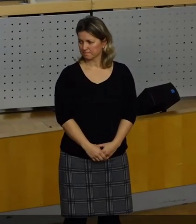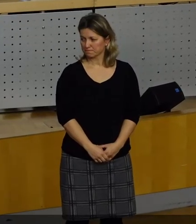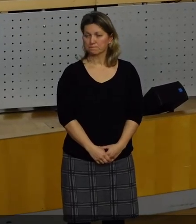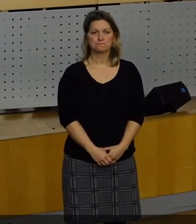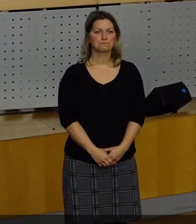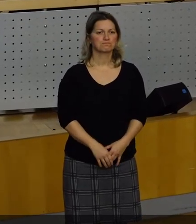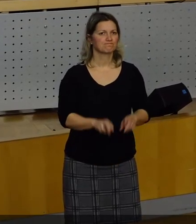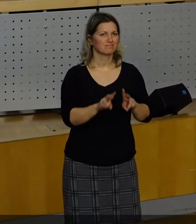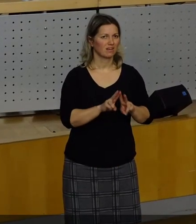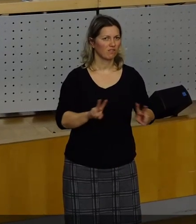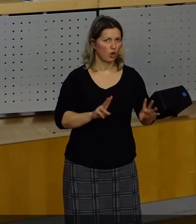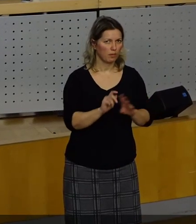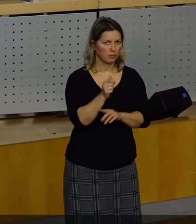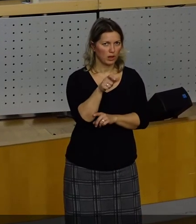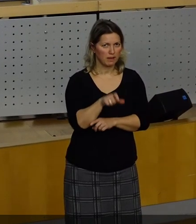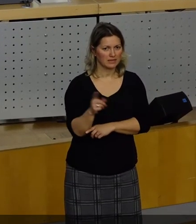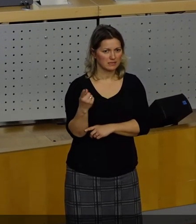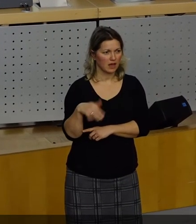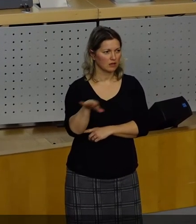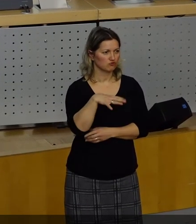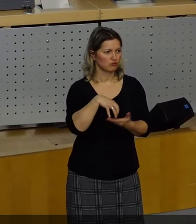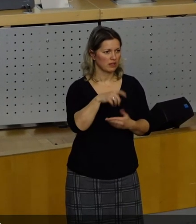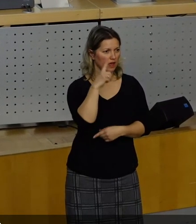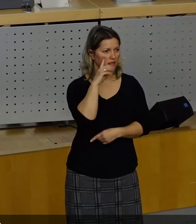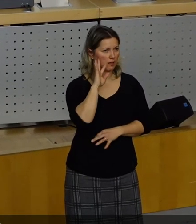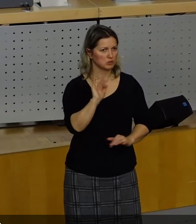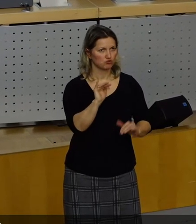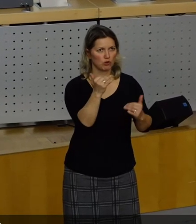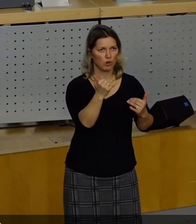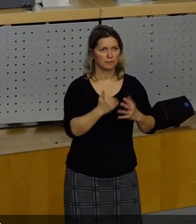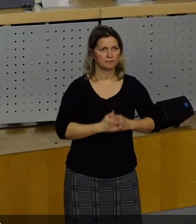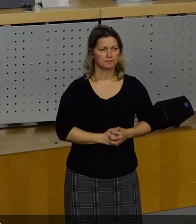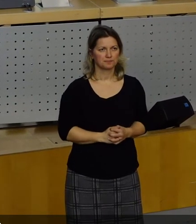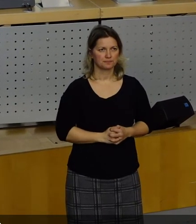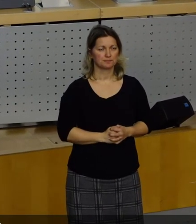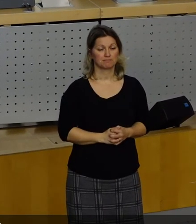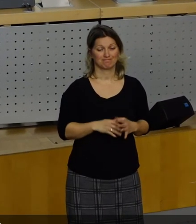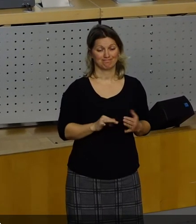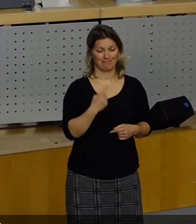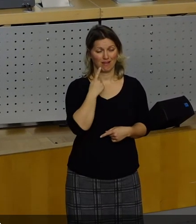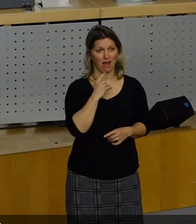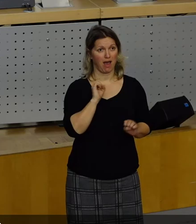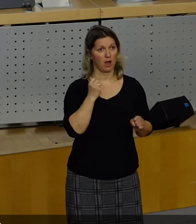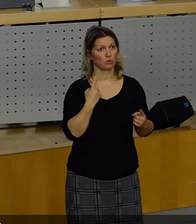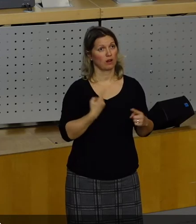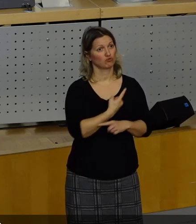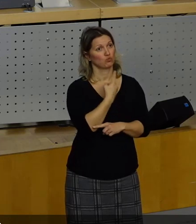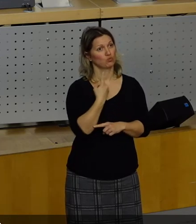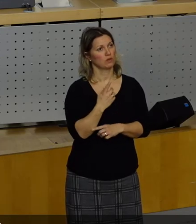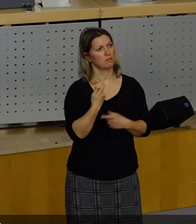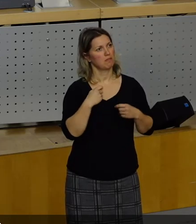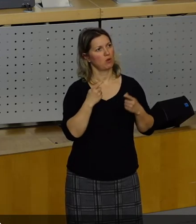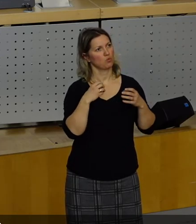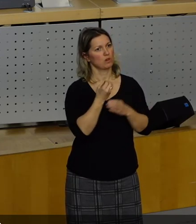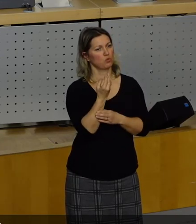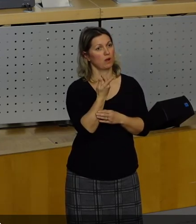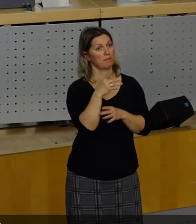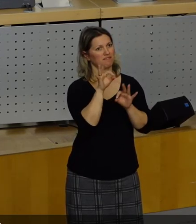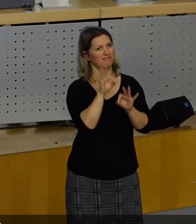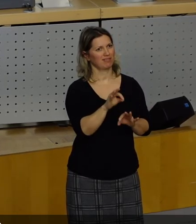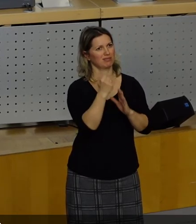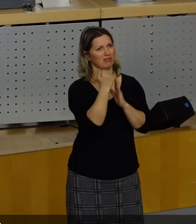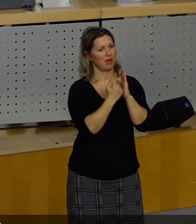Sehr geehrter Oberbürgermeister, sehr geehrte Stadträte, liebe Zuschauer. Die Aktuelle Stunde zur Baukultur in Dresden hätte mit dem heutigen Termin kaum besser